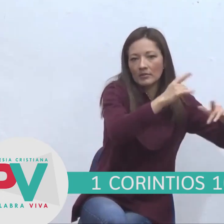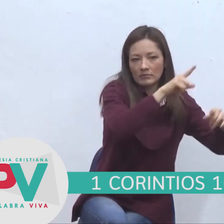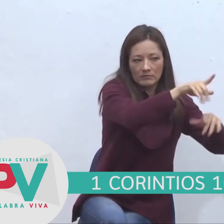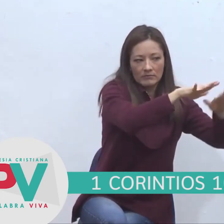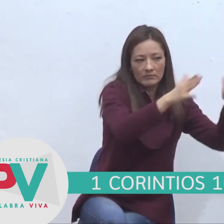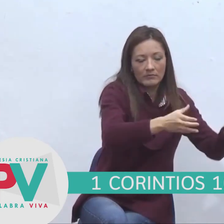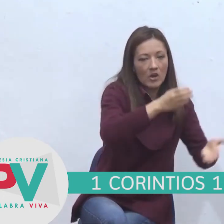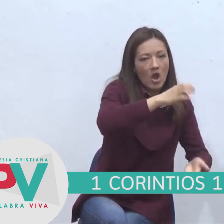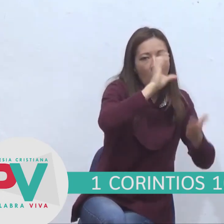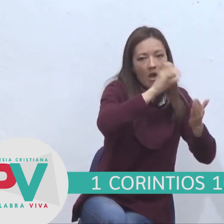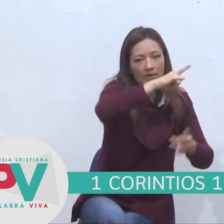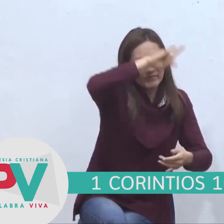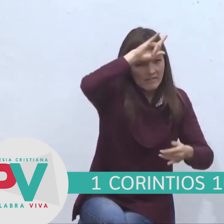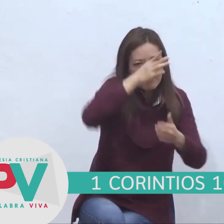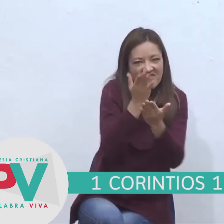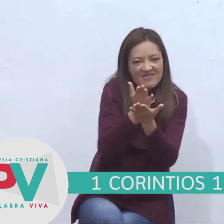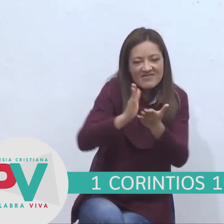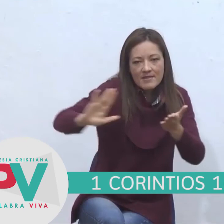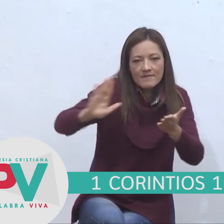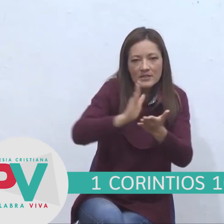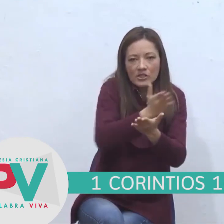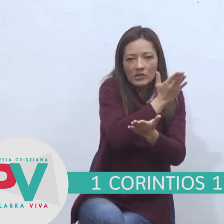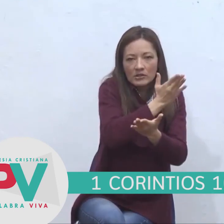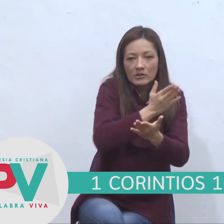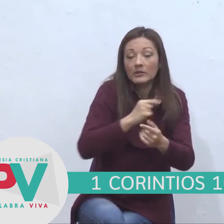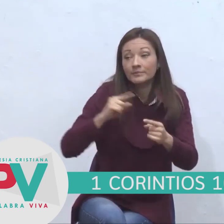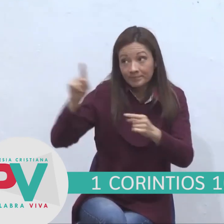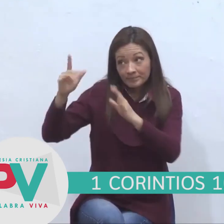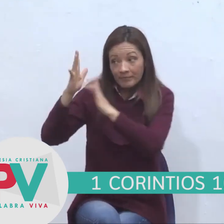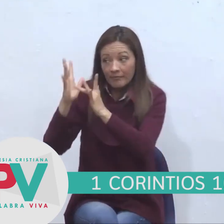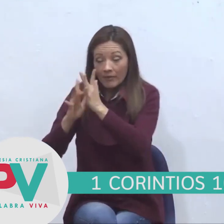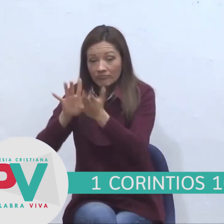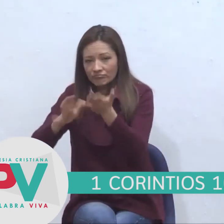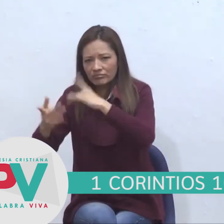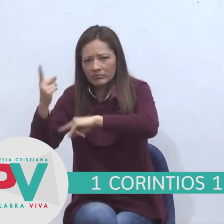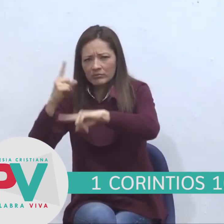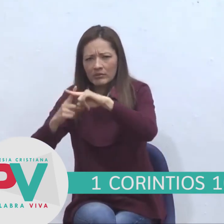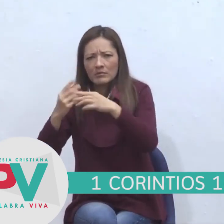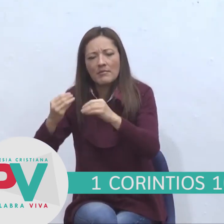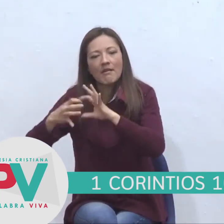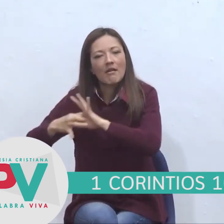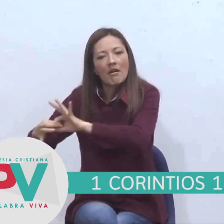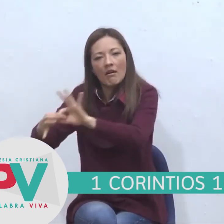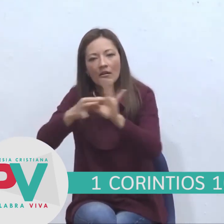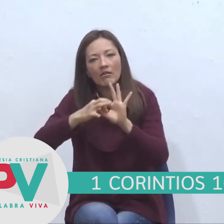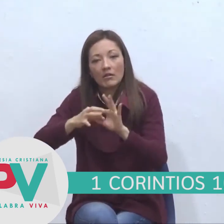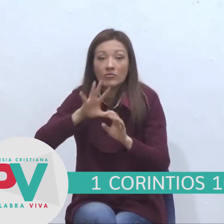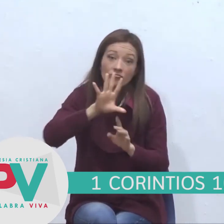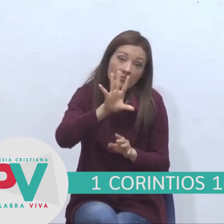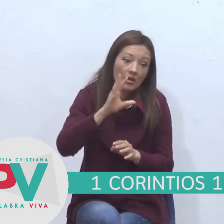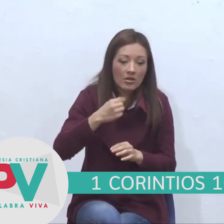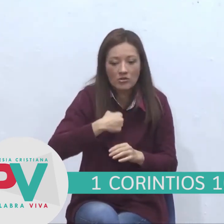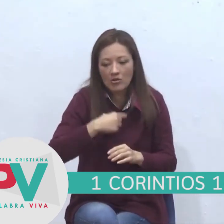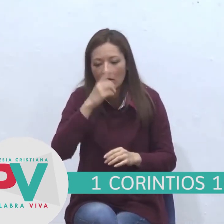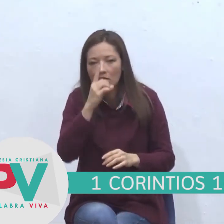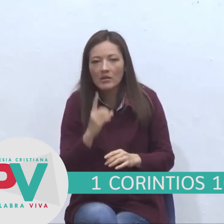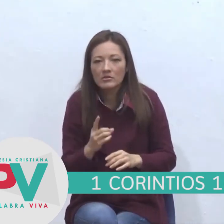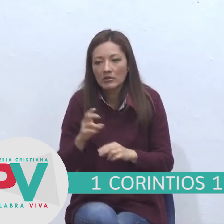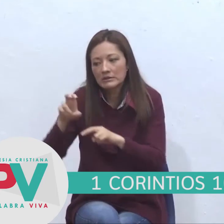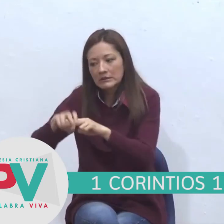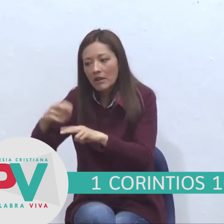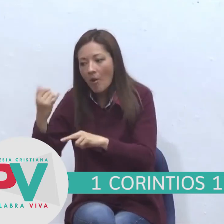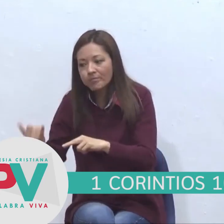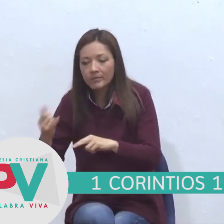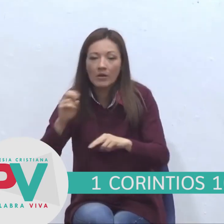ser divididos. Jesús murió en la cruz para unirnos. Que usted y yo no nos sentemos en la mesa para dividir el